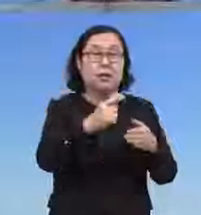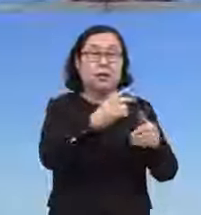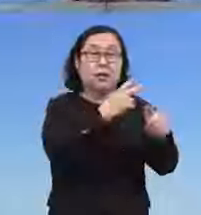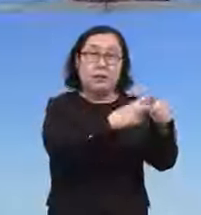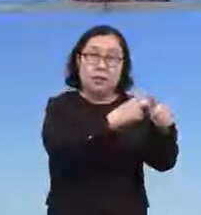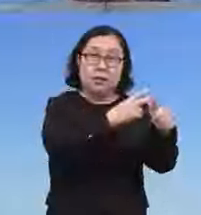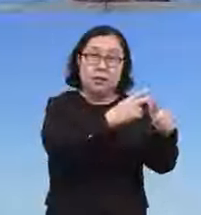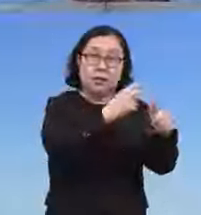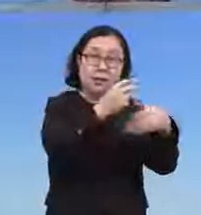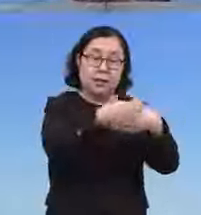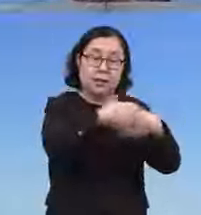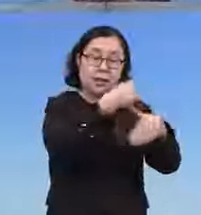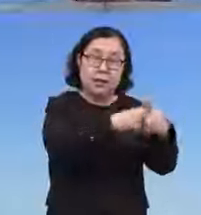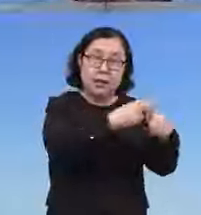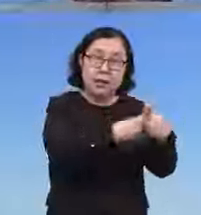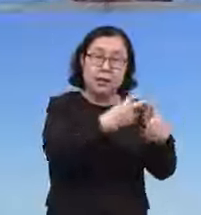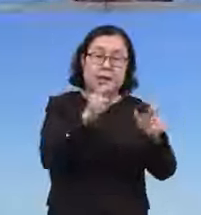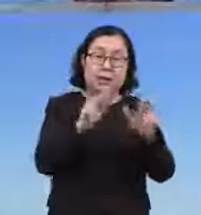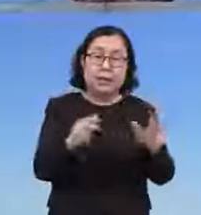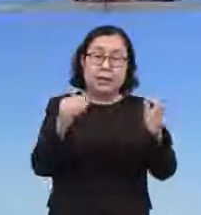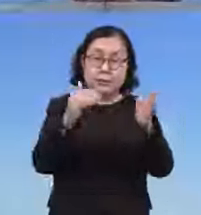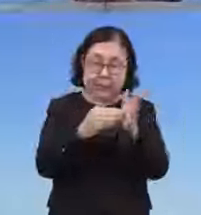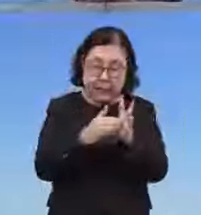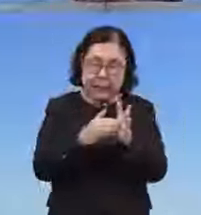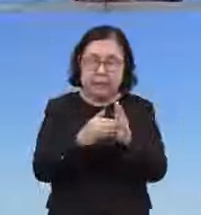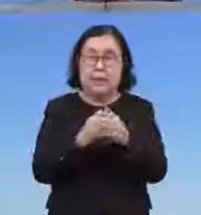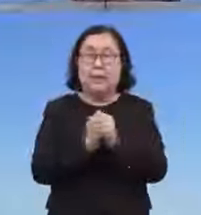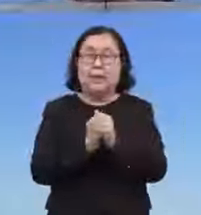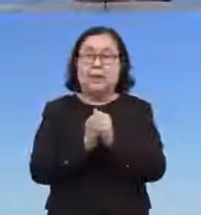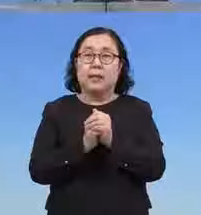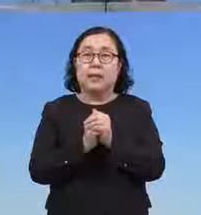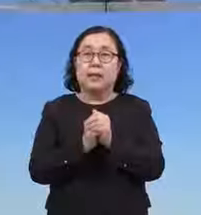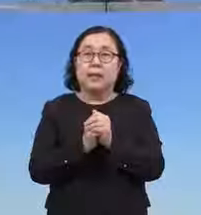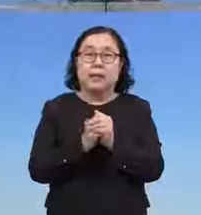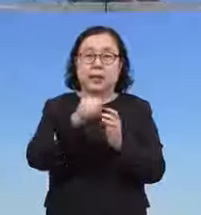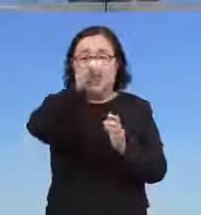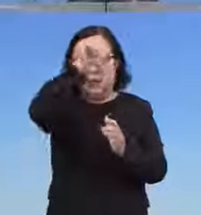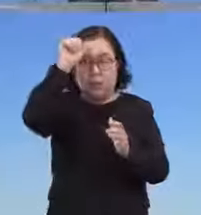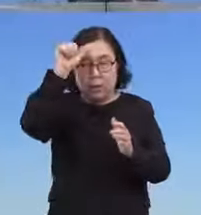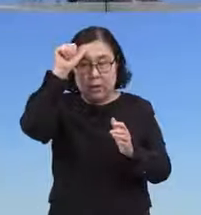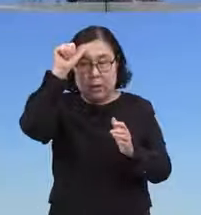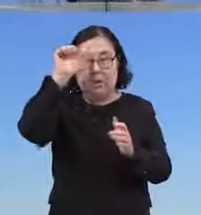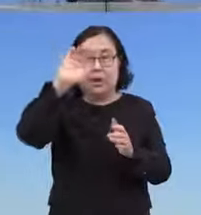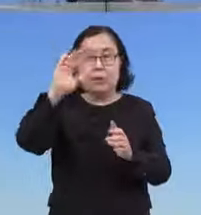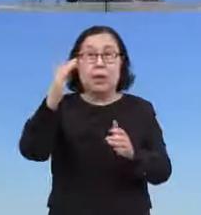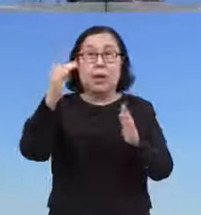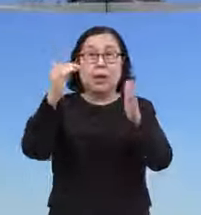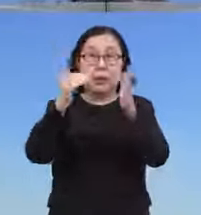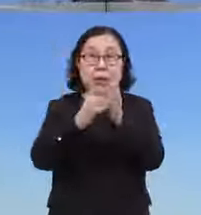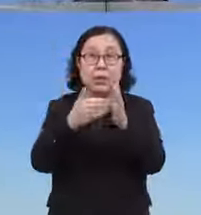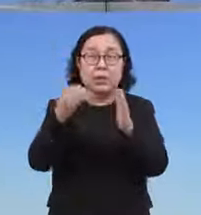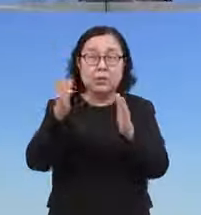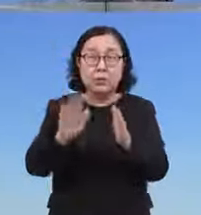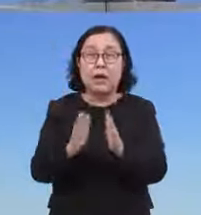되시고 또 함께 지금까지 이 교회에서 신앙생활 하면서 저는 그분 존재가 정말 존재가 너무 위로가